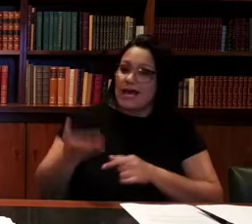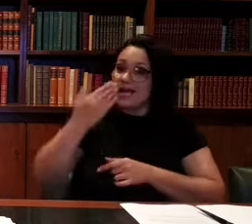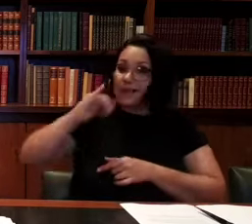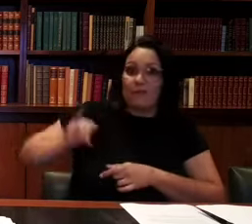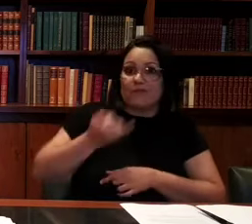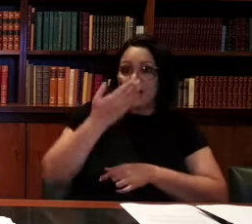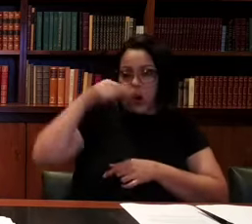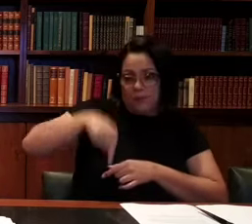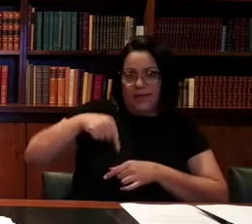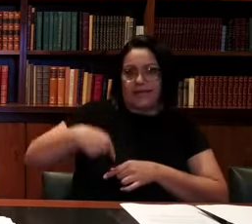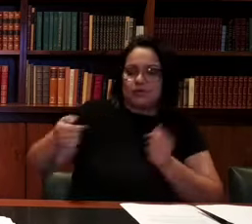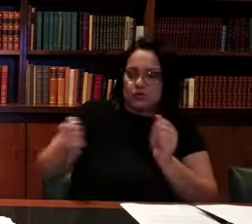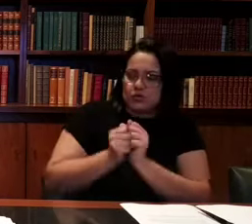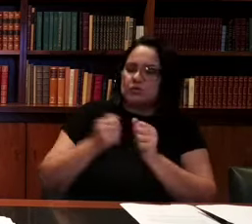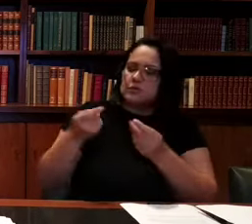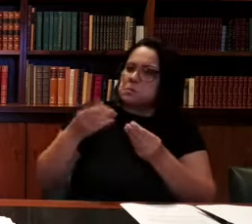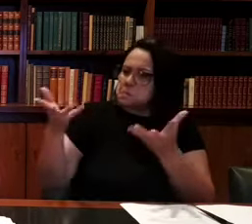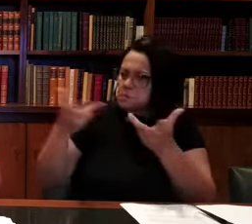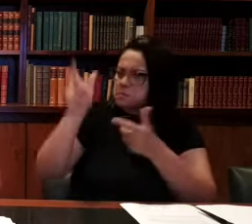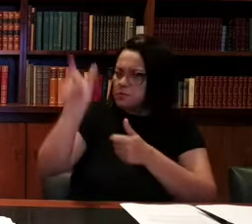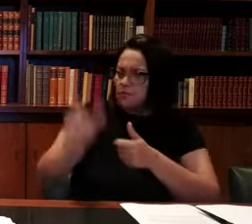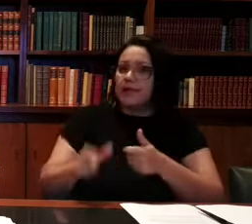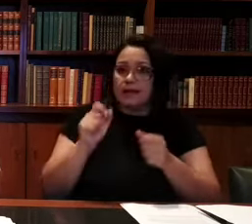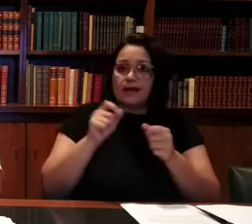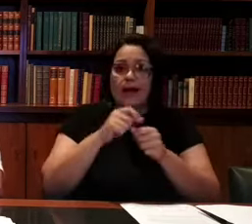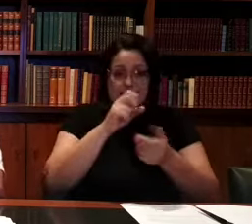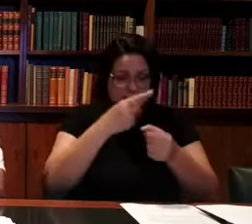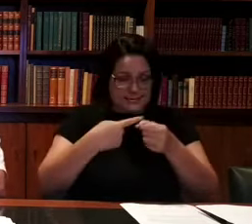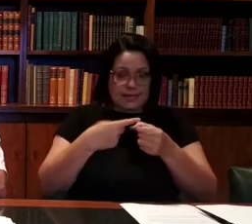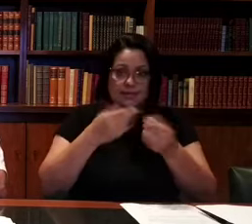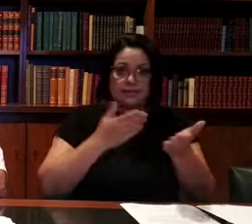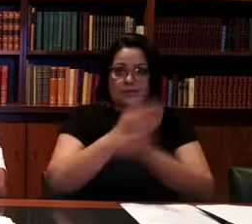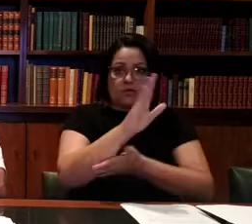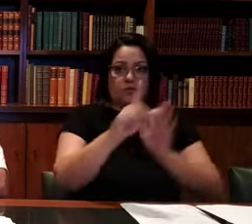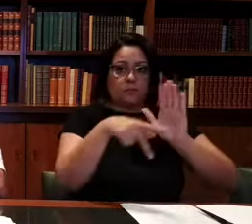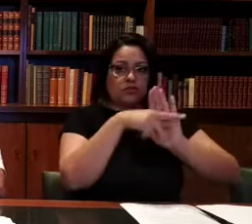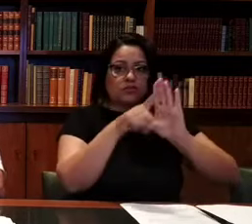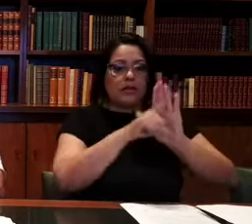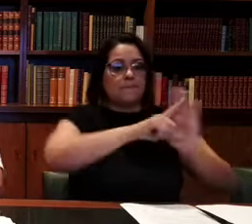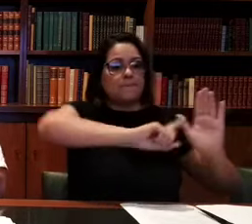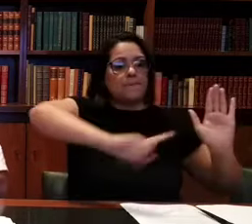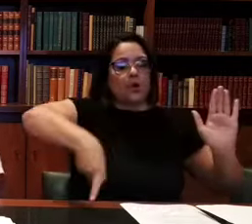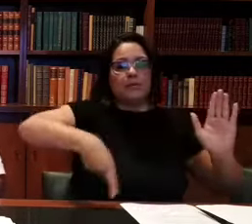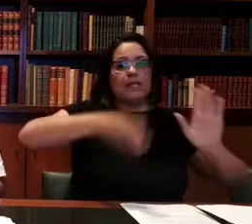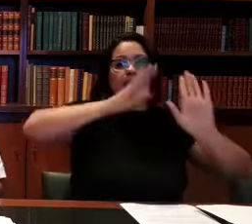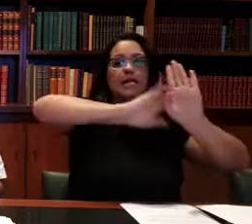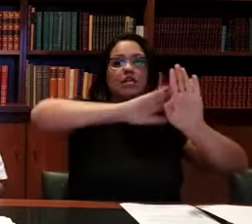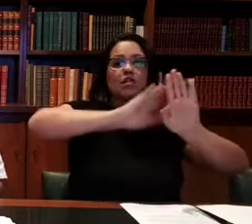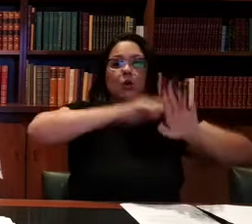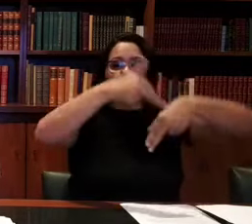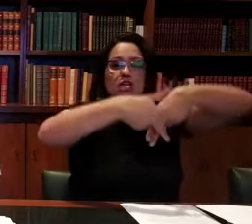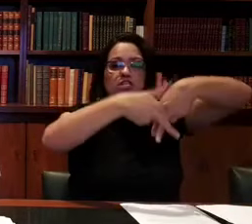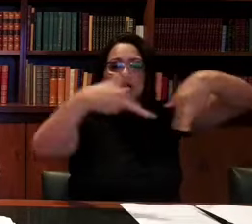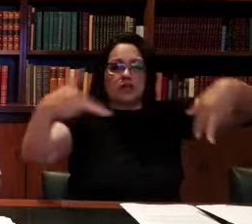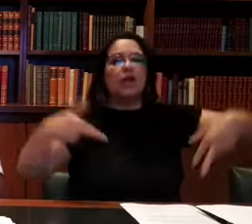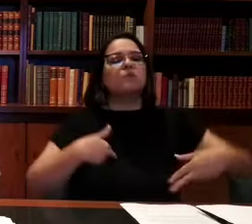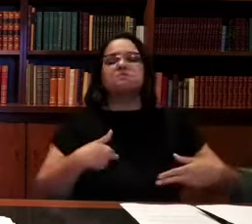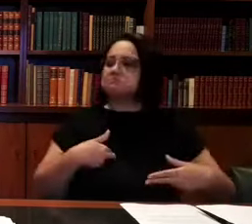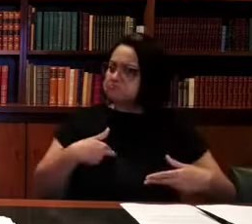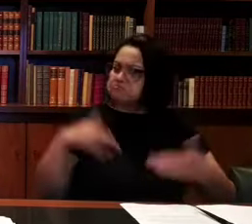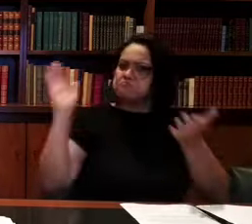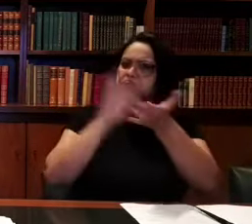a cidade aprovou um projeto de lei virou lei é proibido então a ideologia de gênero eu tô de folga tá